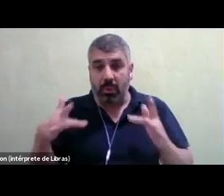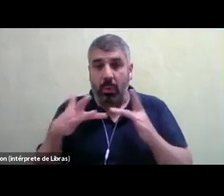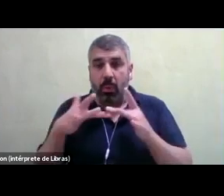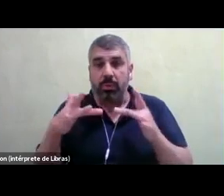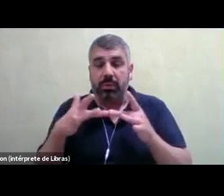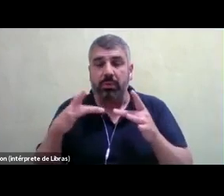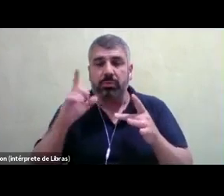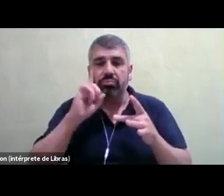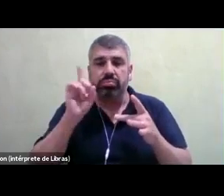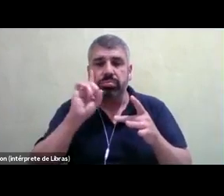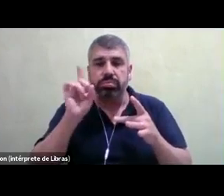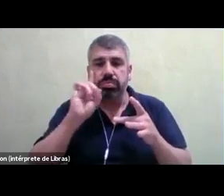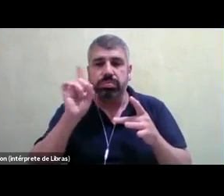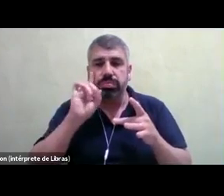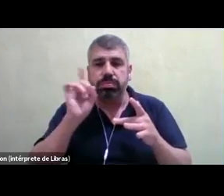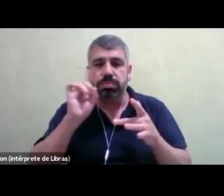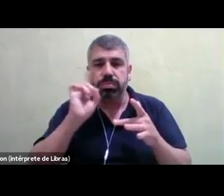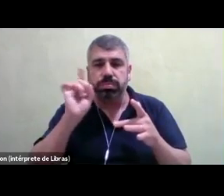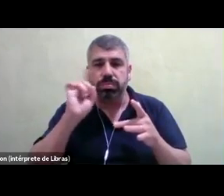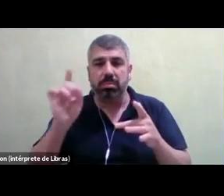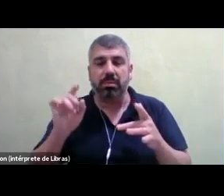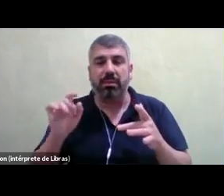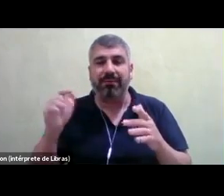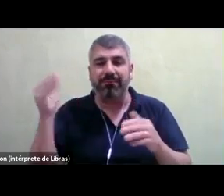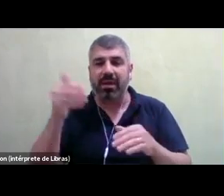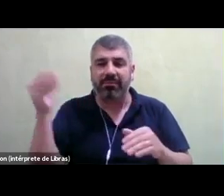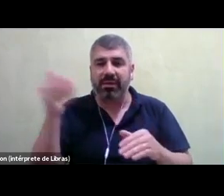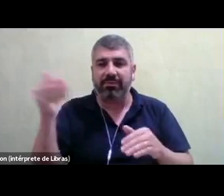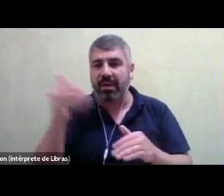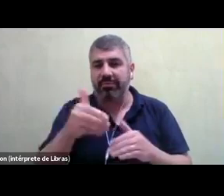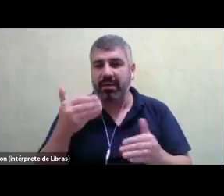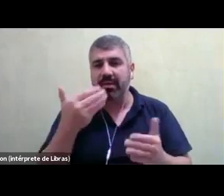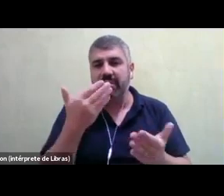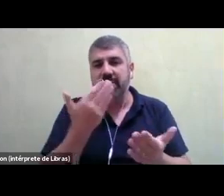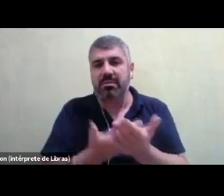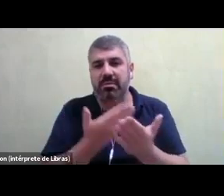né, vivenciam, frequentam a escola,